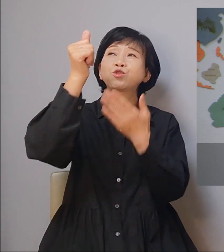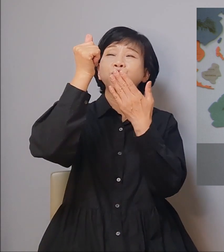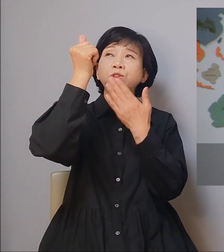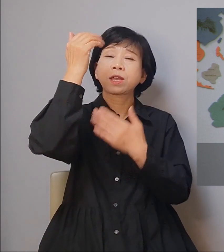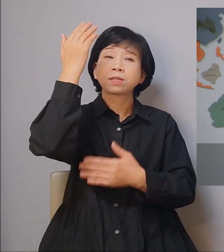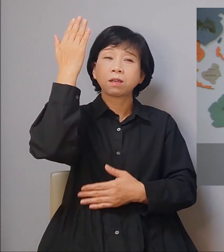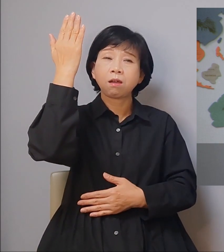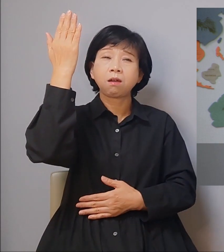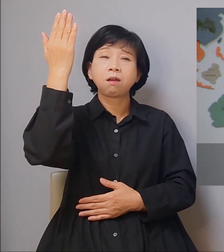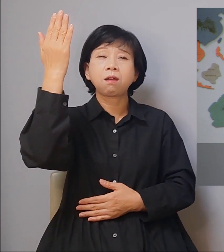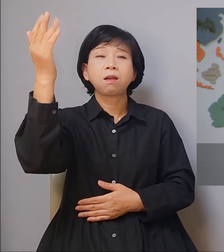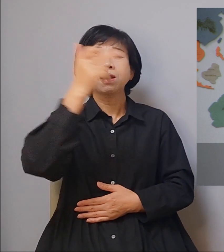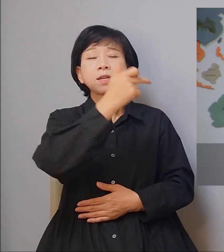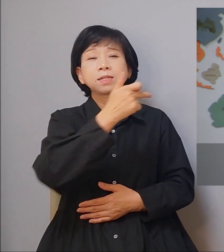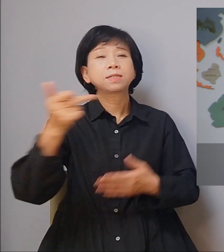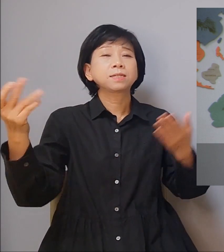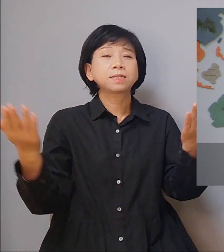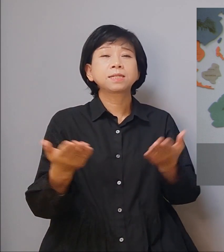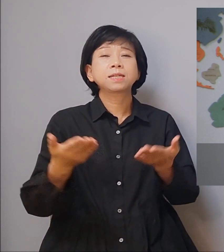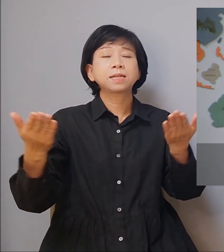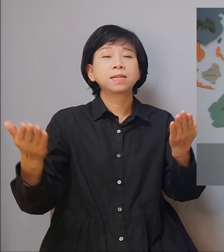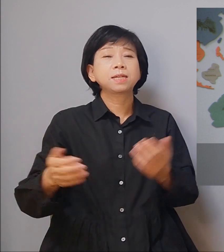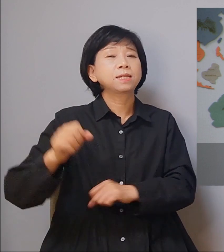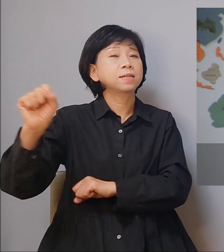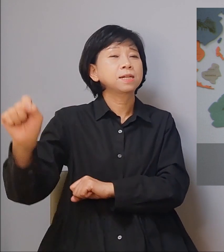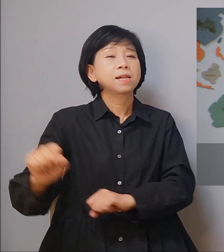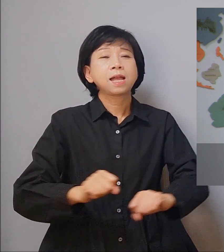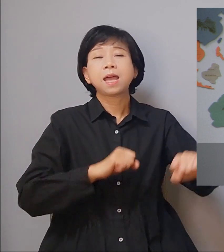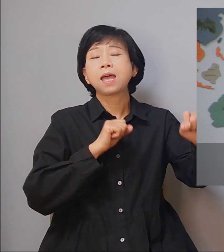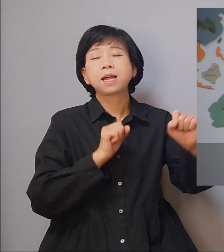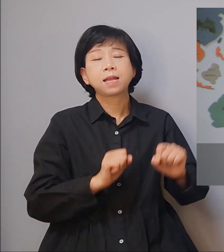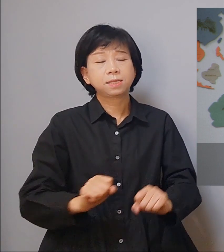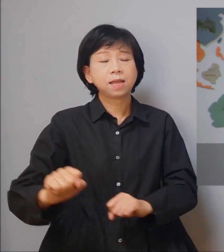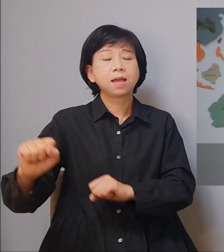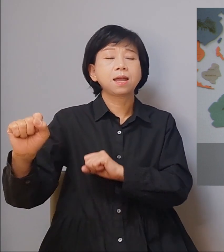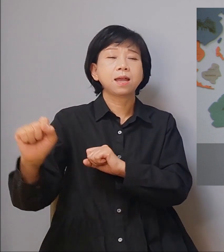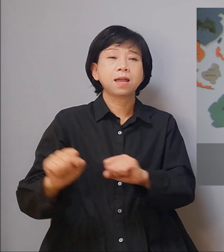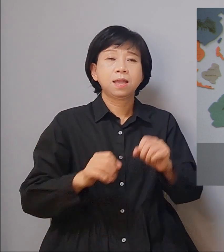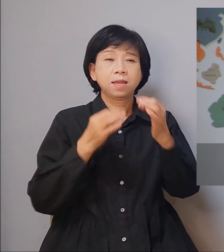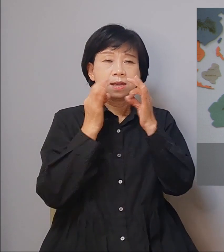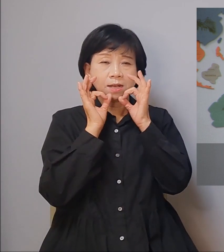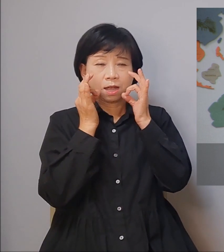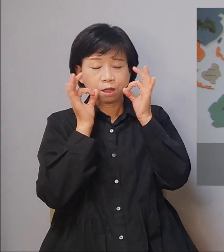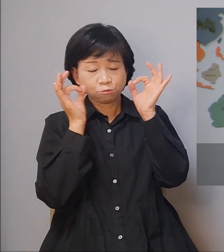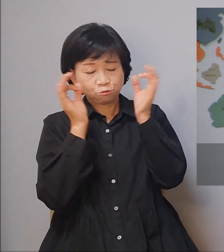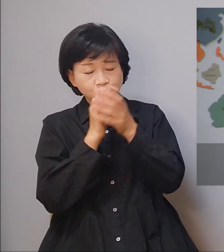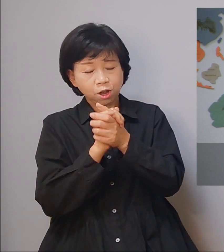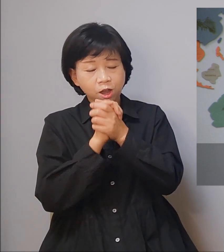능하신 주께서 크신 일을 행하사